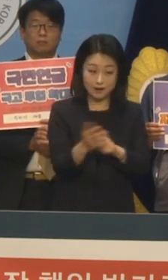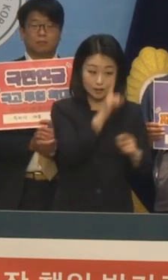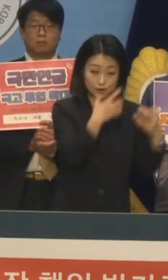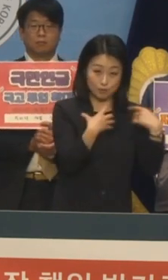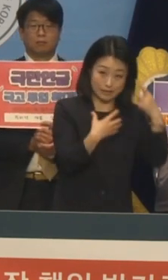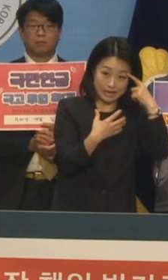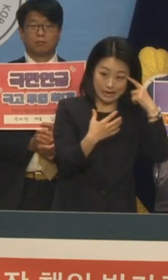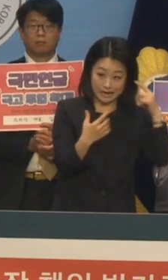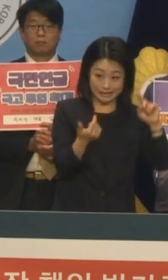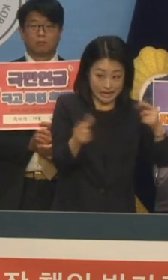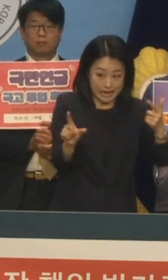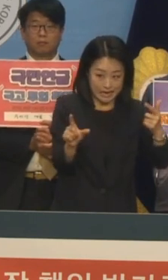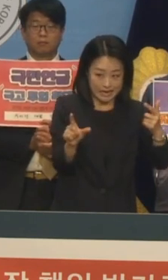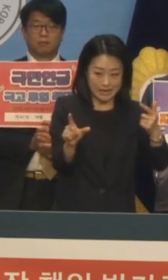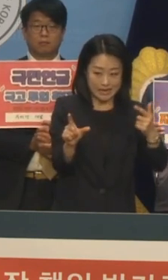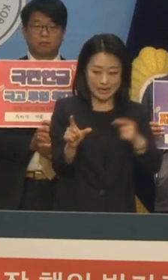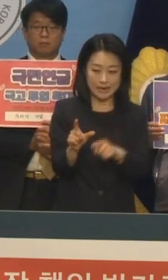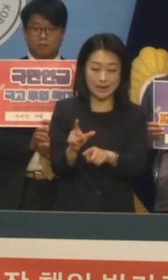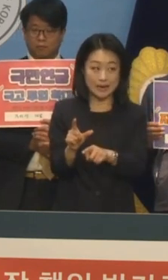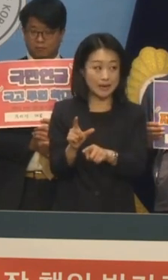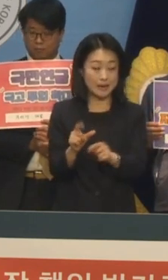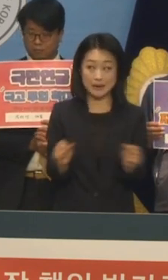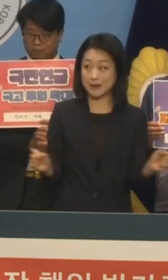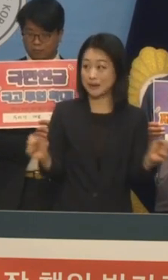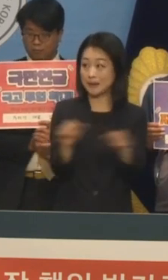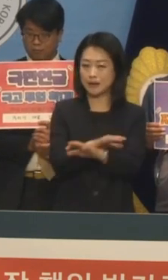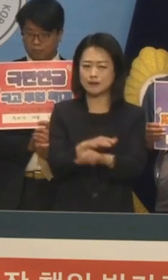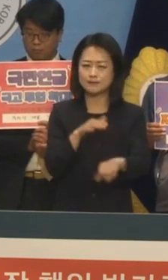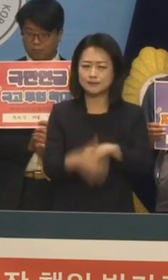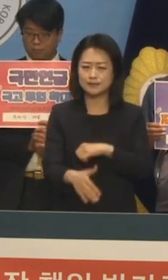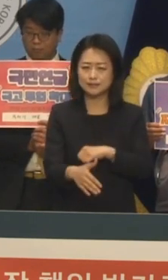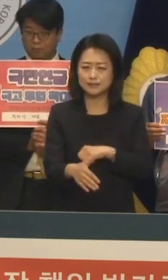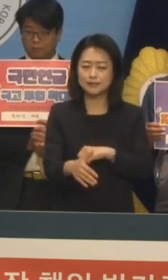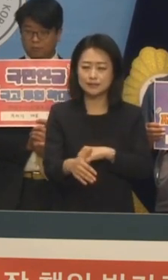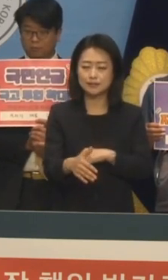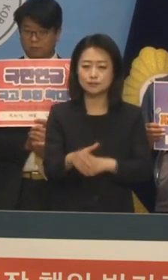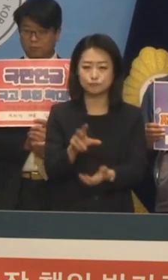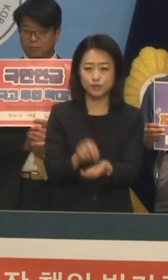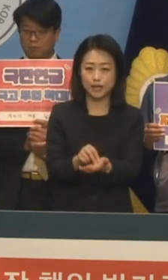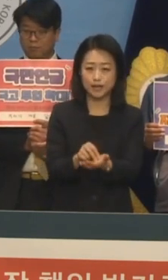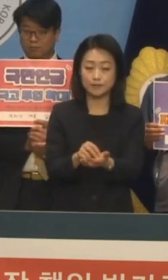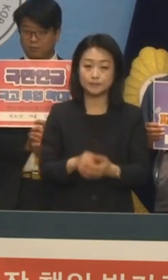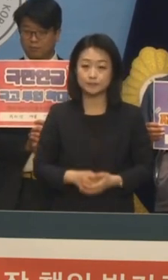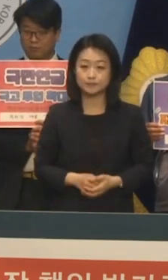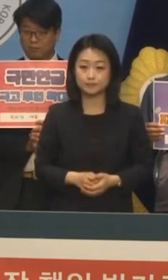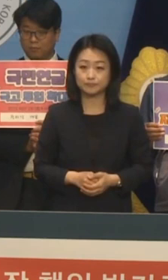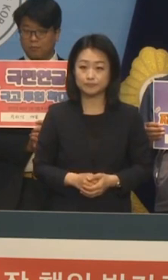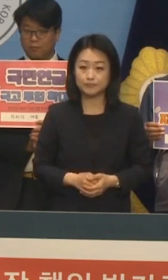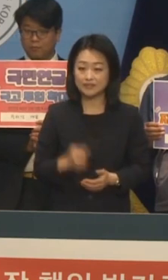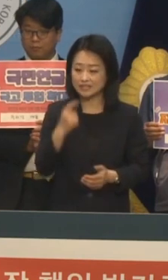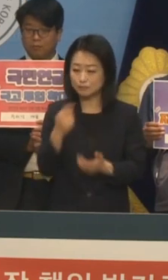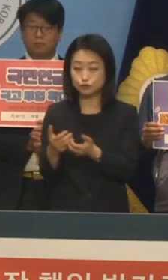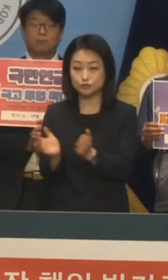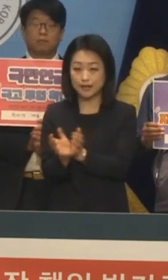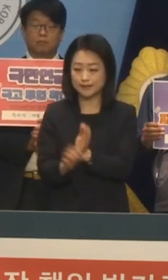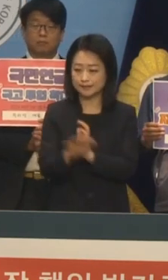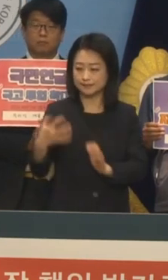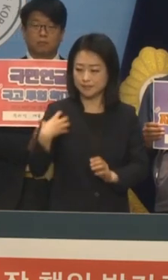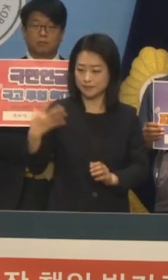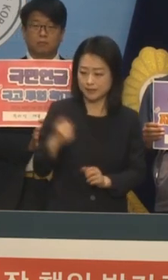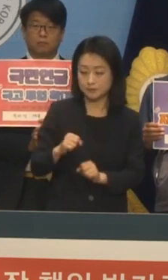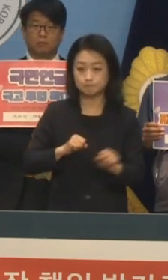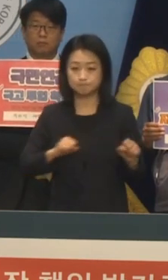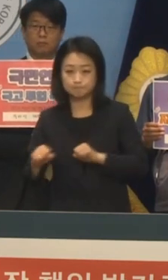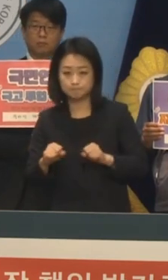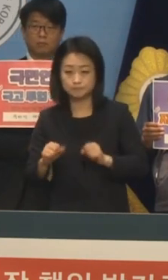물타기하고 시간 끌겠다라는 의도로밖에 보이지 않습니다. 야당인 민주당 역시 좀 더 책임있고